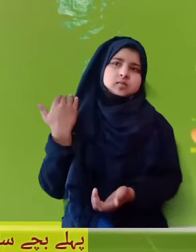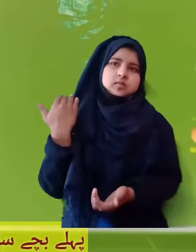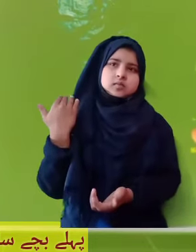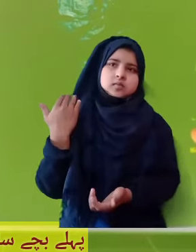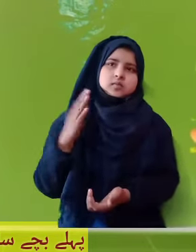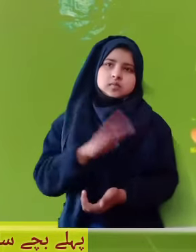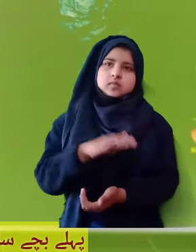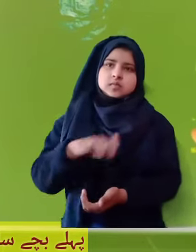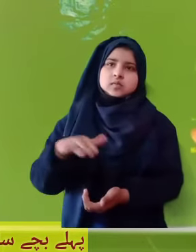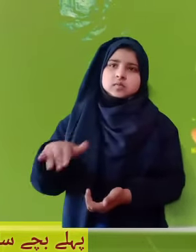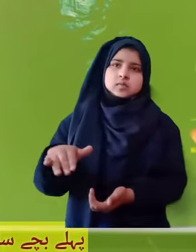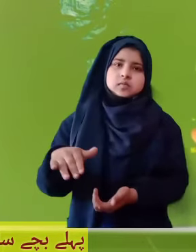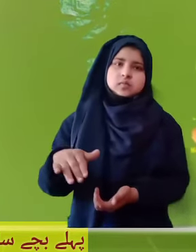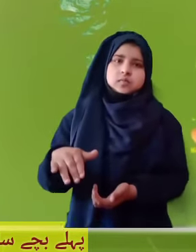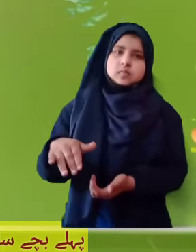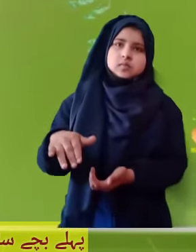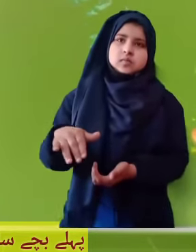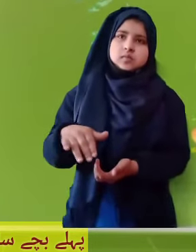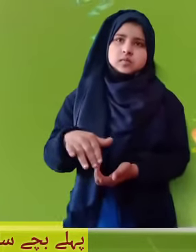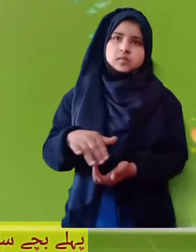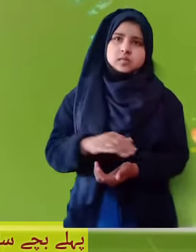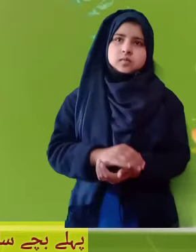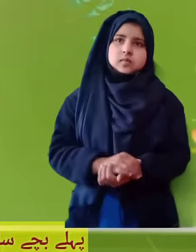पहले बच्चे